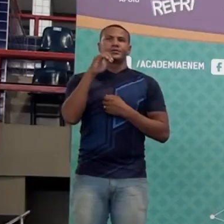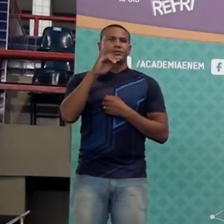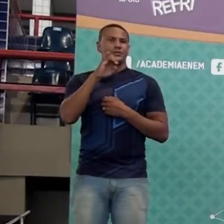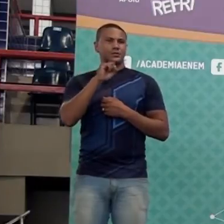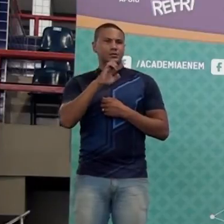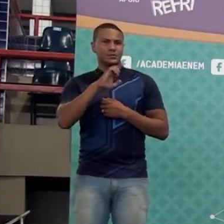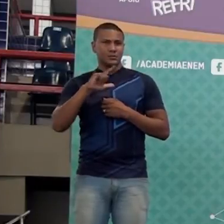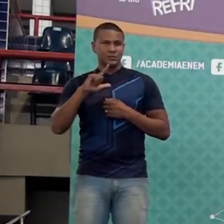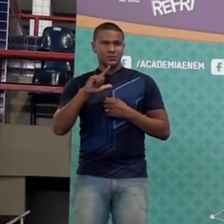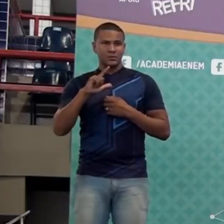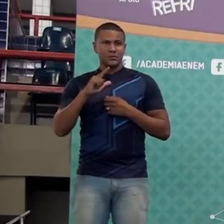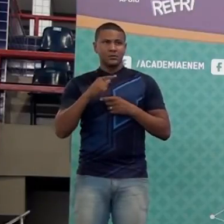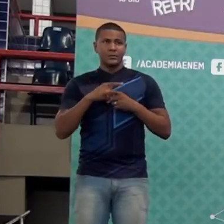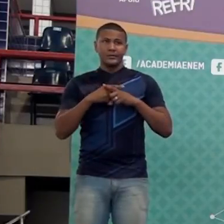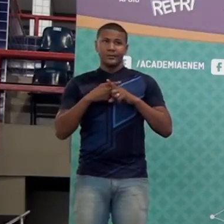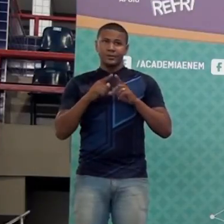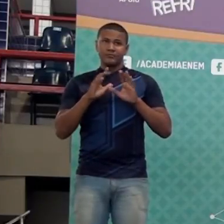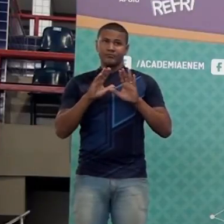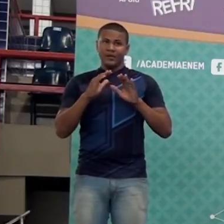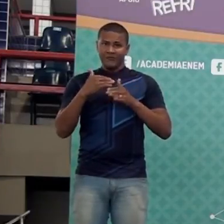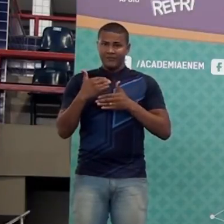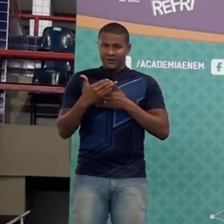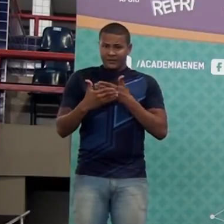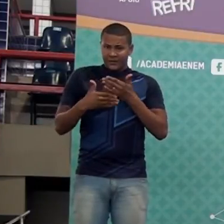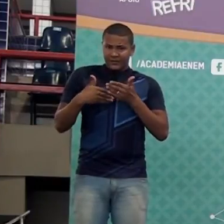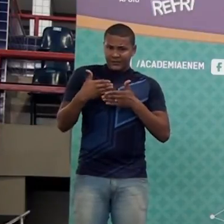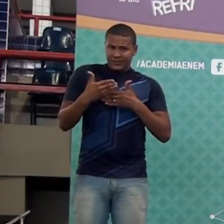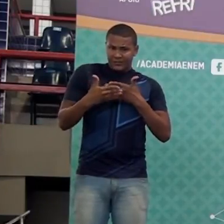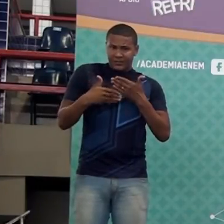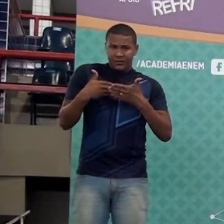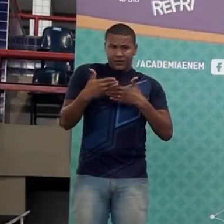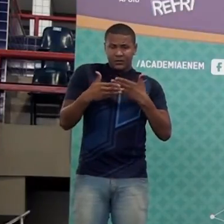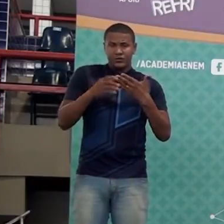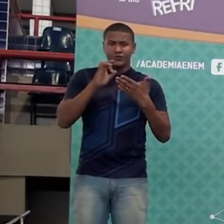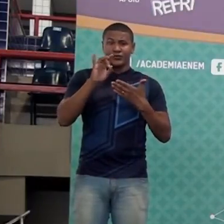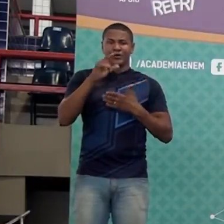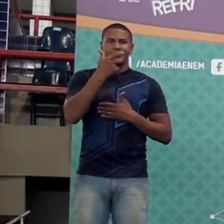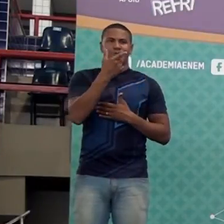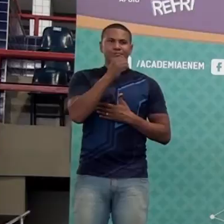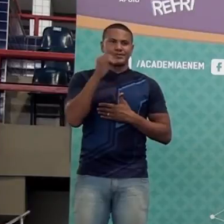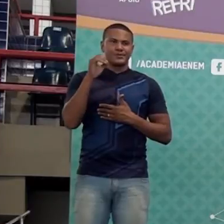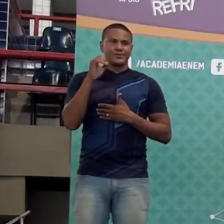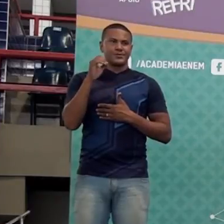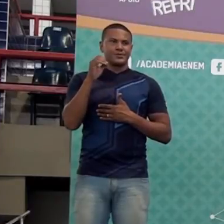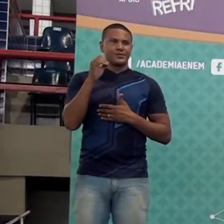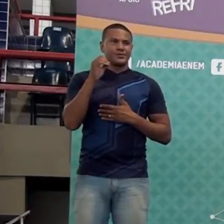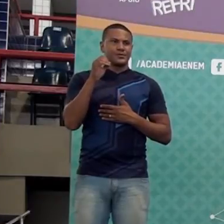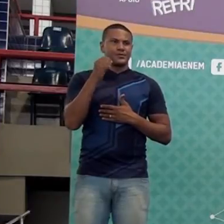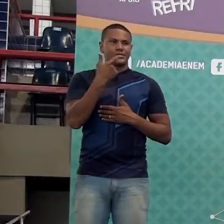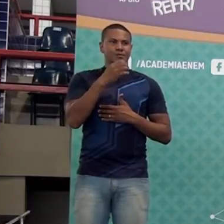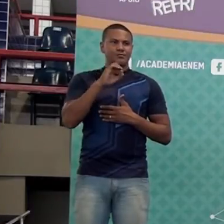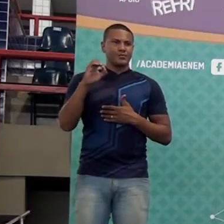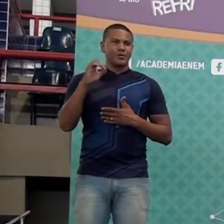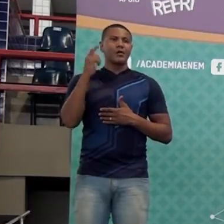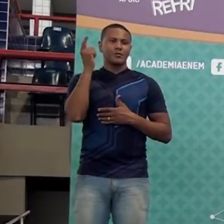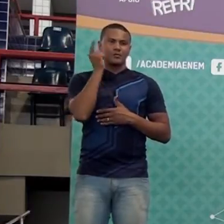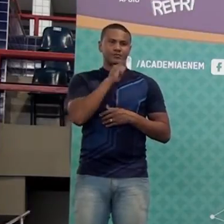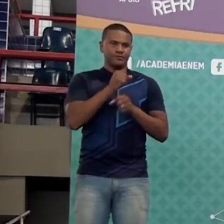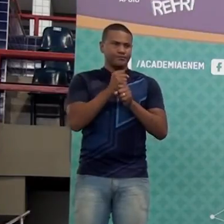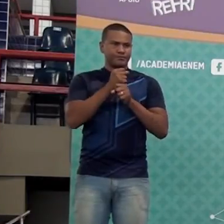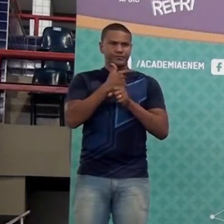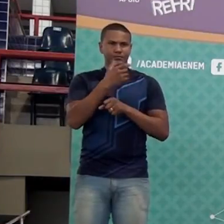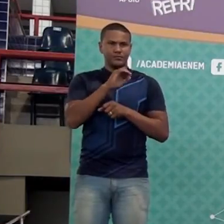vai começar a ganhar força por volta dos anos 2000, tá? Aí sim, o próprio governo brasileiro começa a incentivar